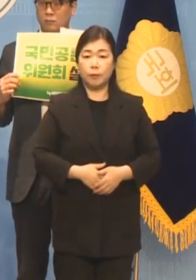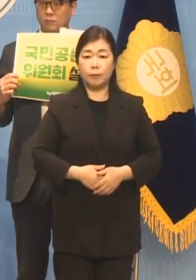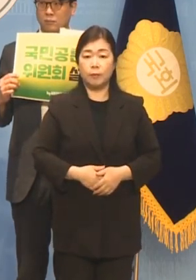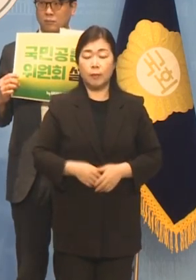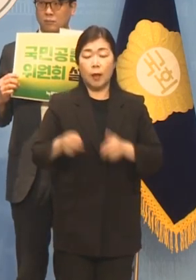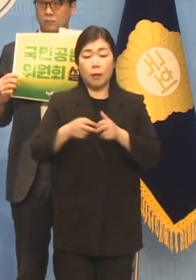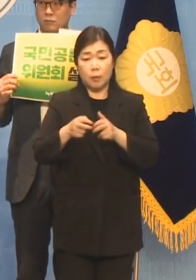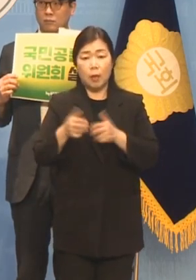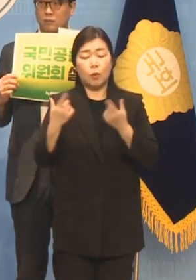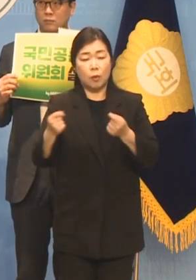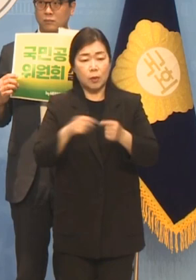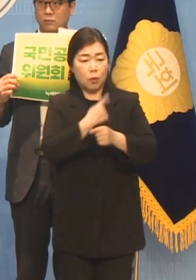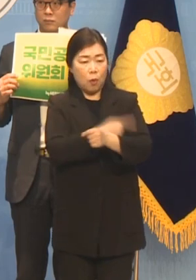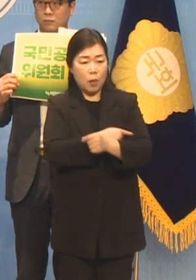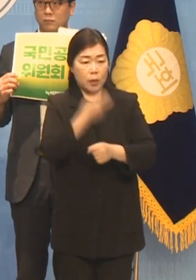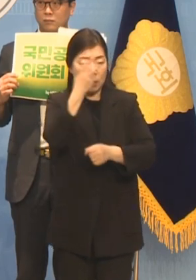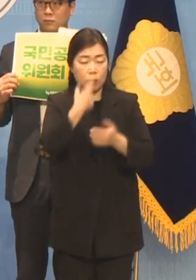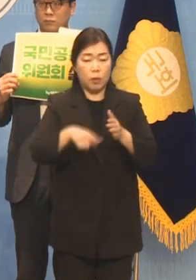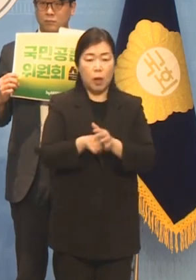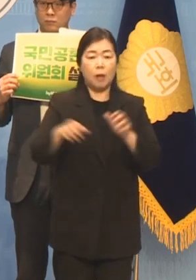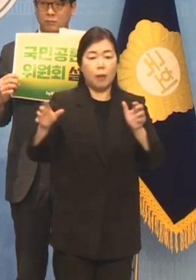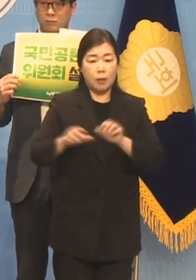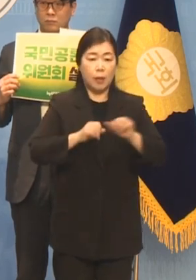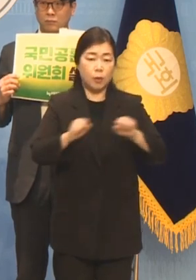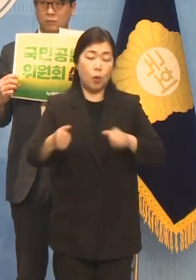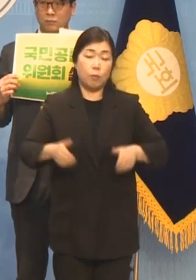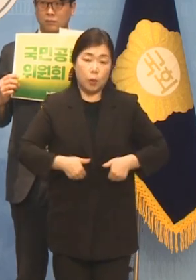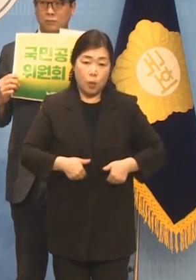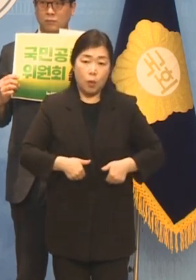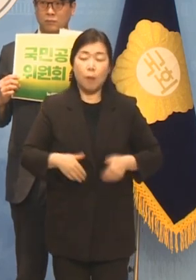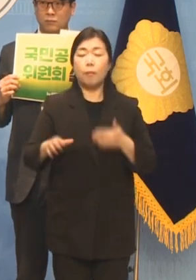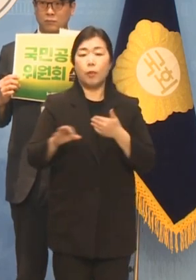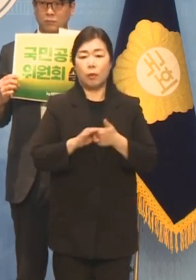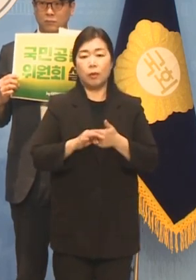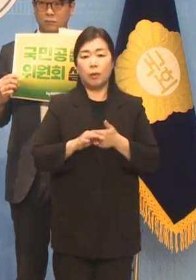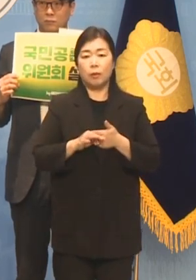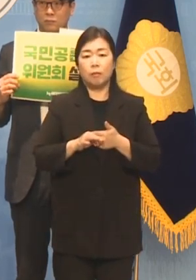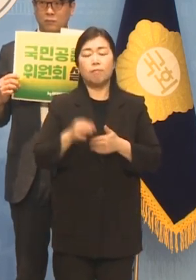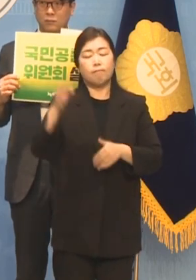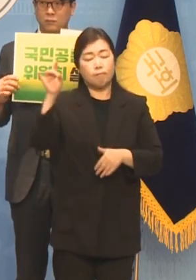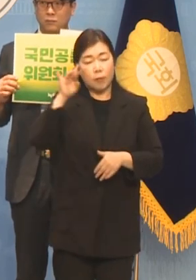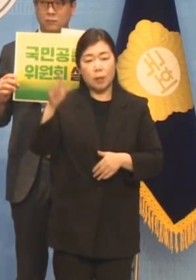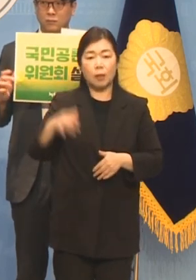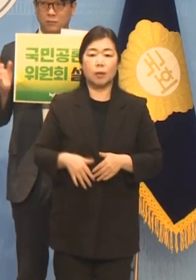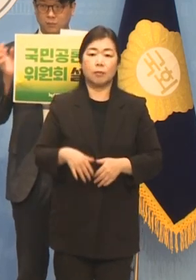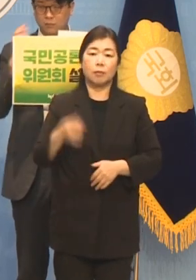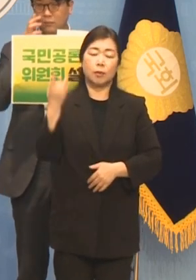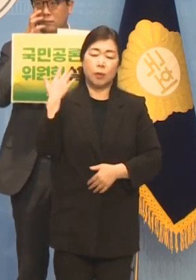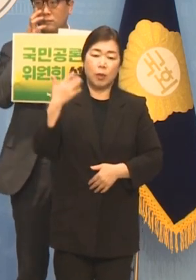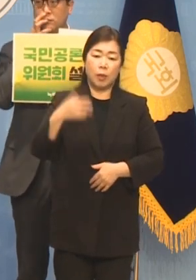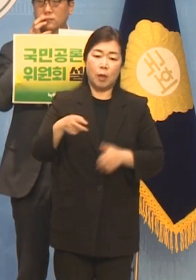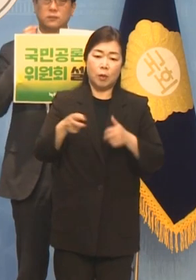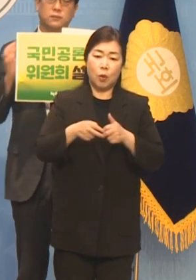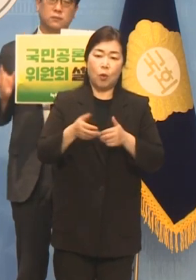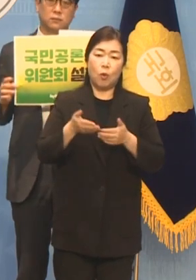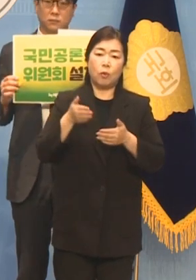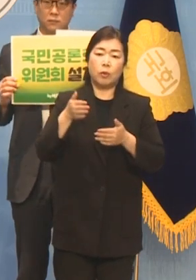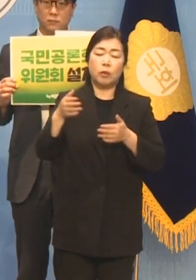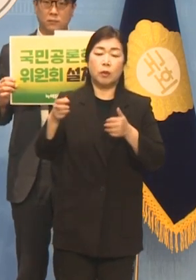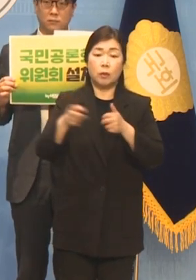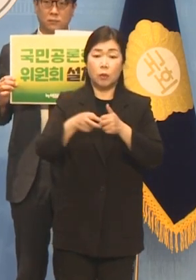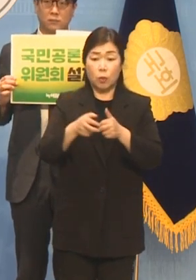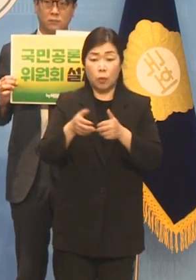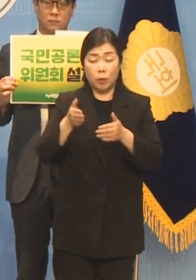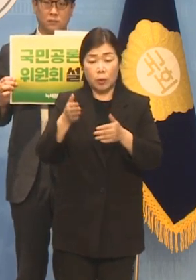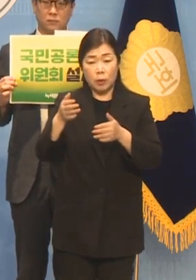자신들의 권리를 지키기 위해 단체 행동이 필요하다면 유명무실해진 기존 전공의 노조를